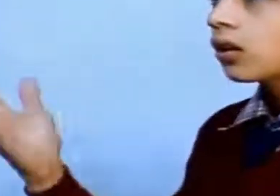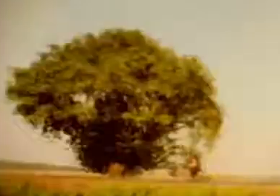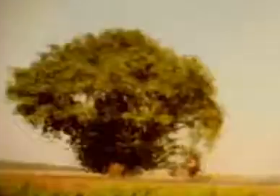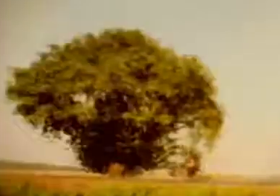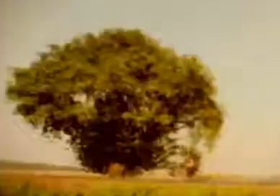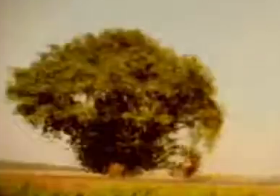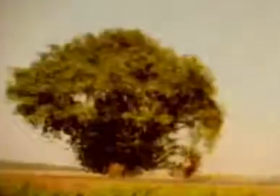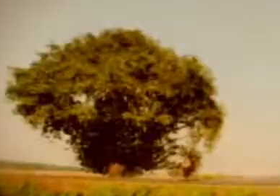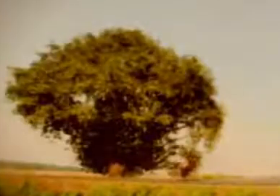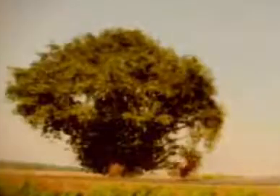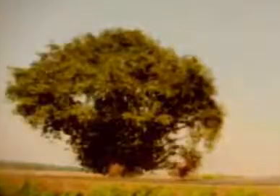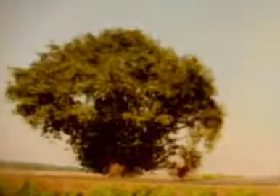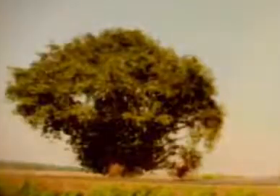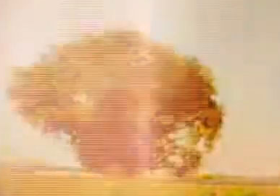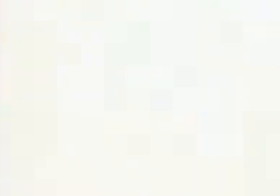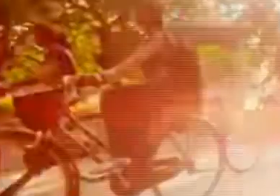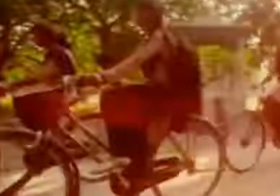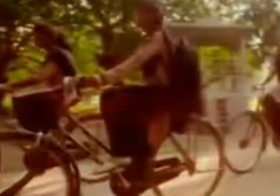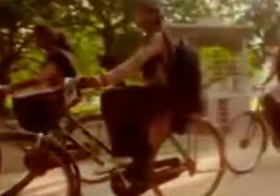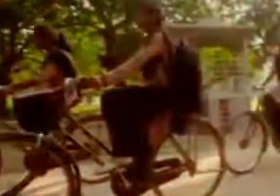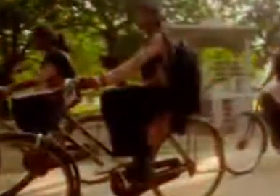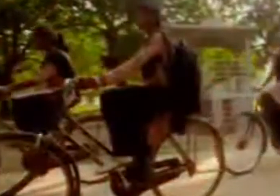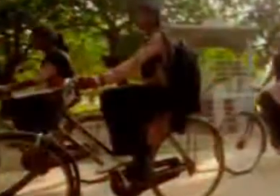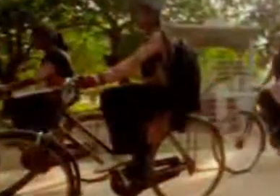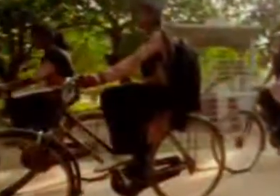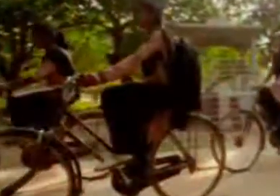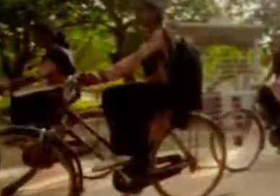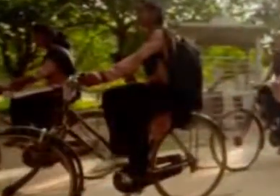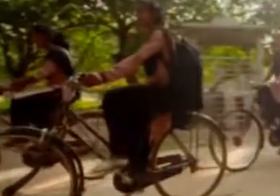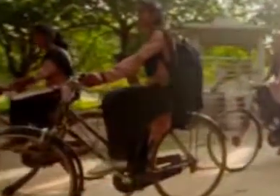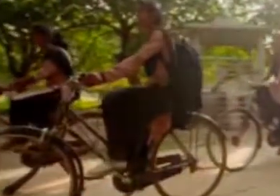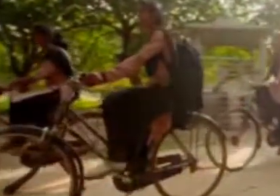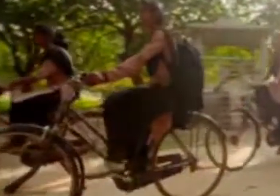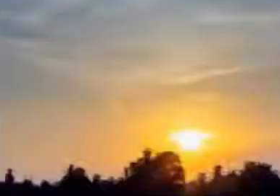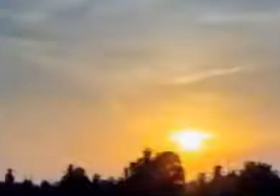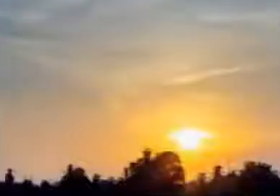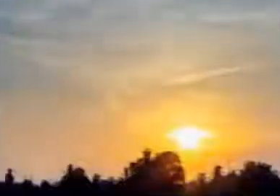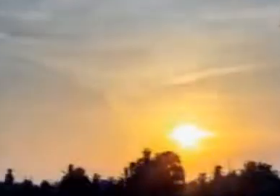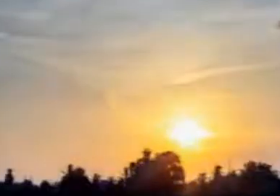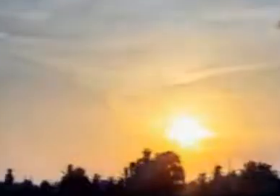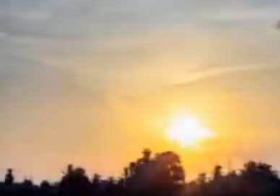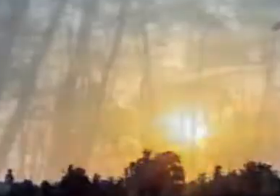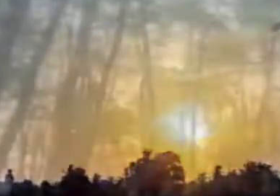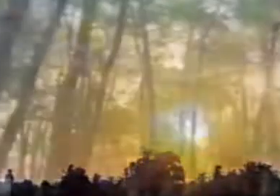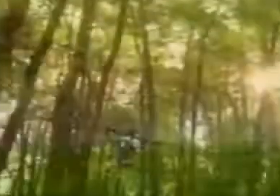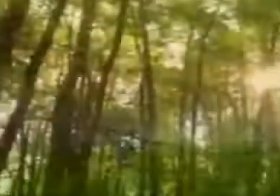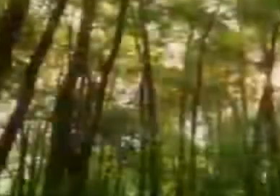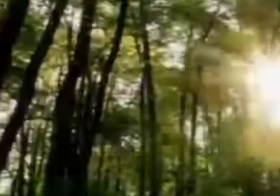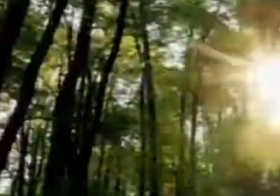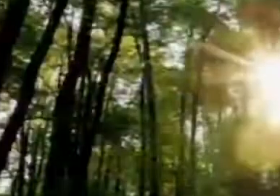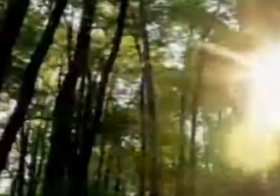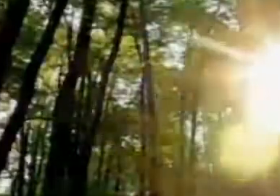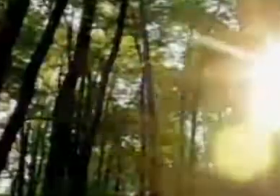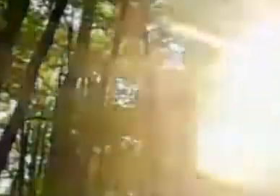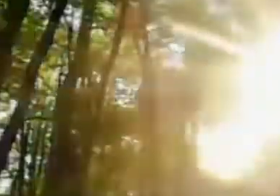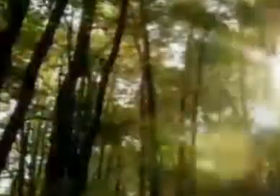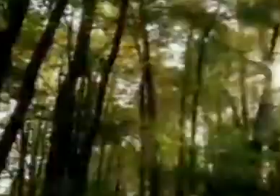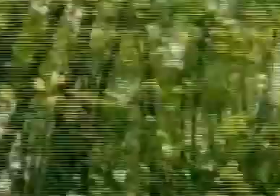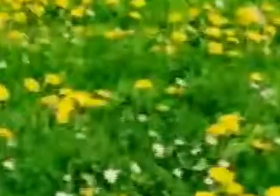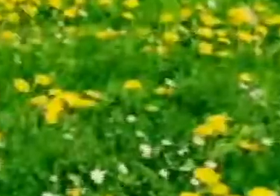अपना रास्ता स्वयं चुने। जीवन ये प्रकाशित करने, राहों को